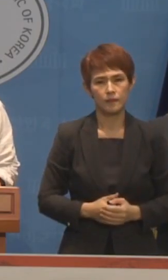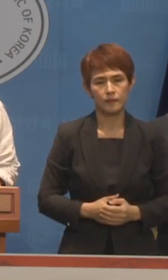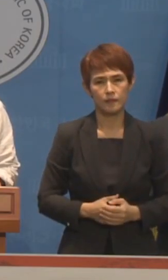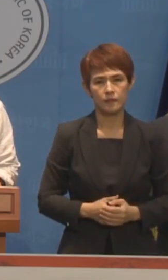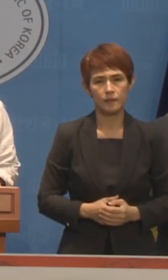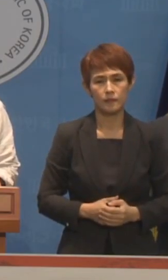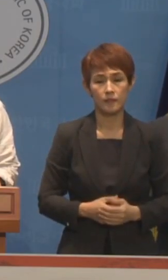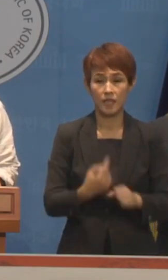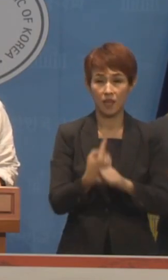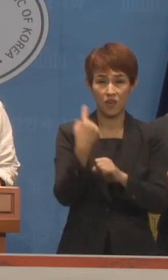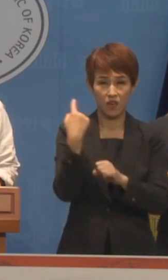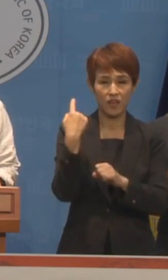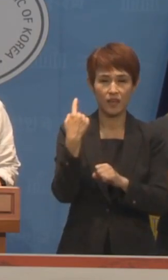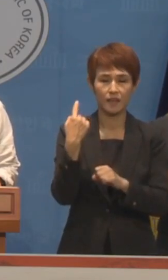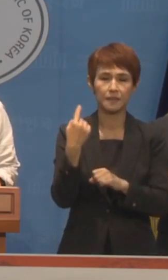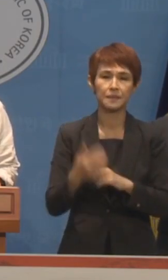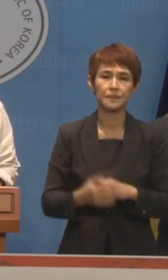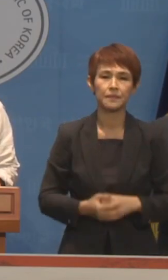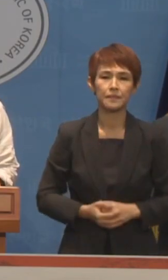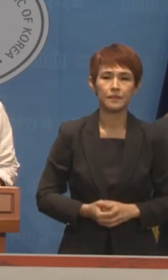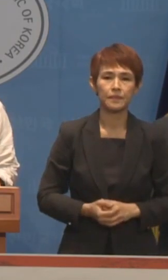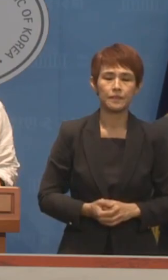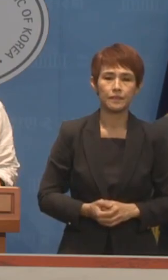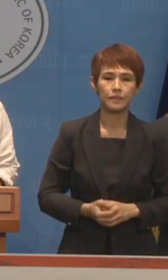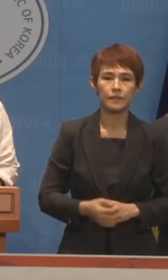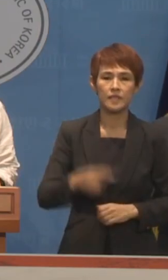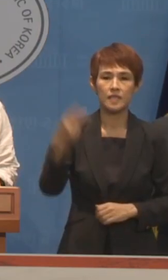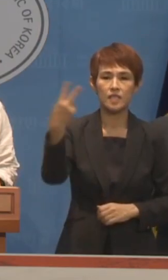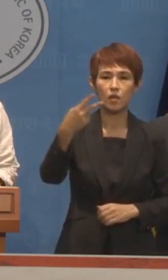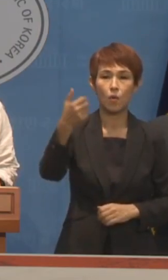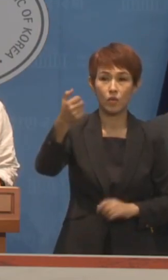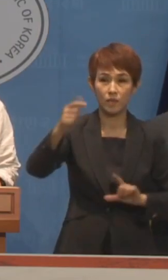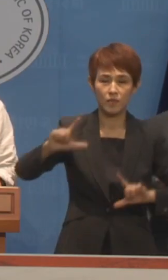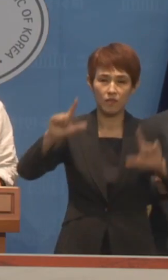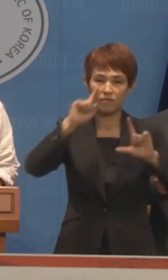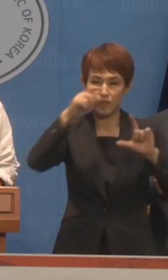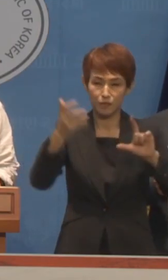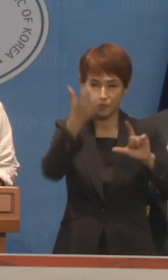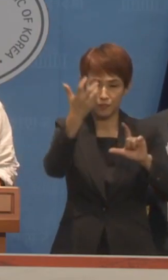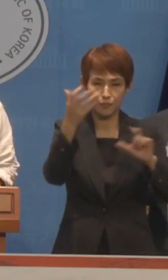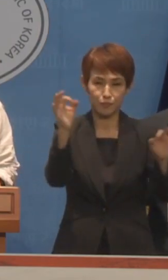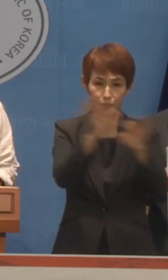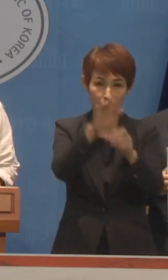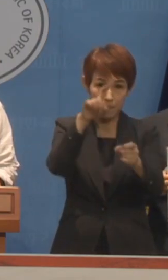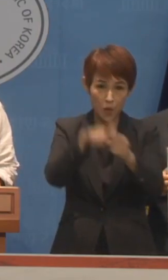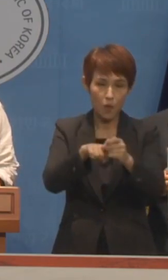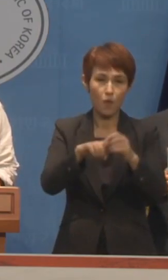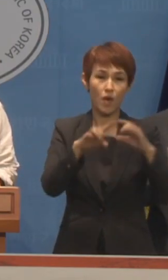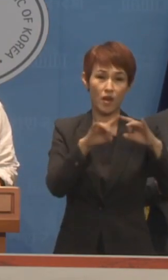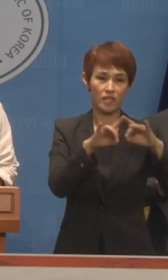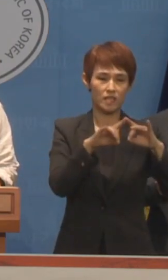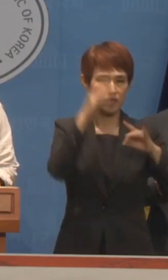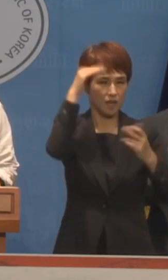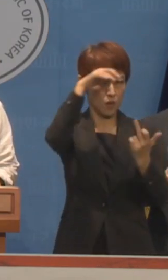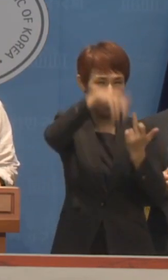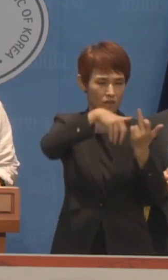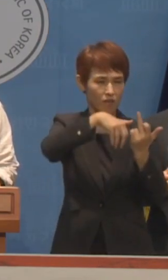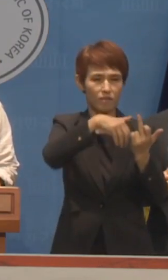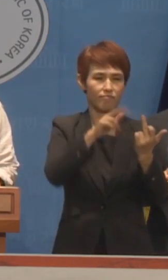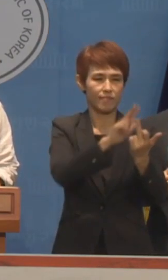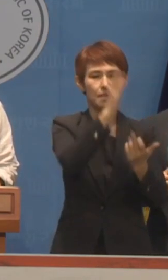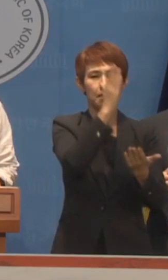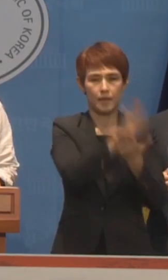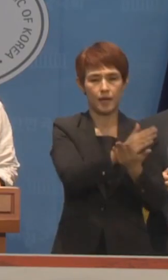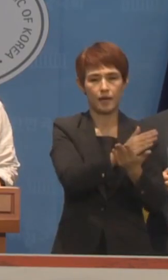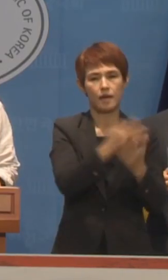지난해 열린 캅28에서는 2050년 탄소 중립을 위해서는 에너지 시스템을 화석연료에서 전환하고 10년